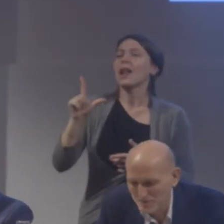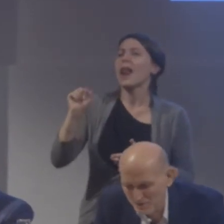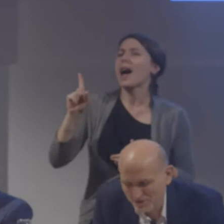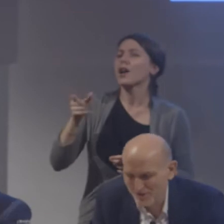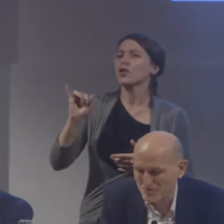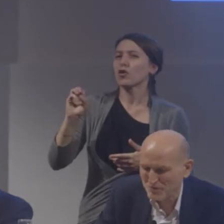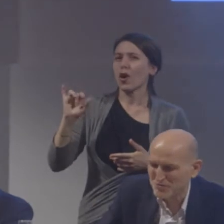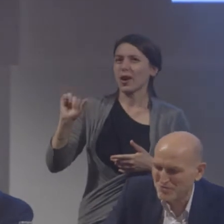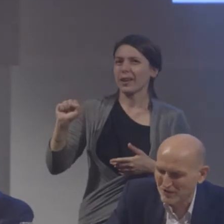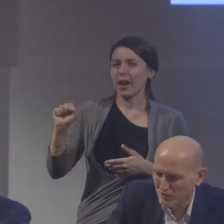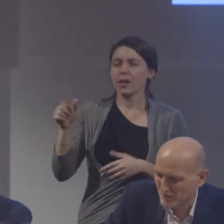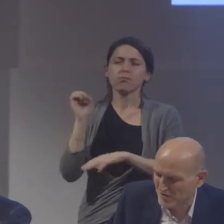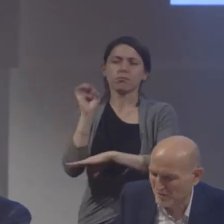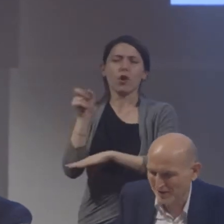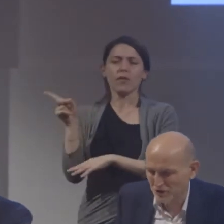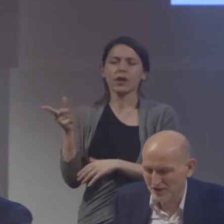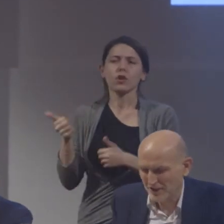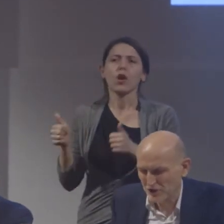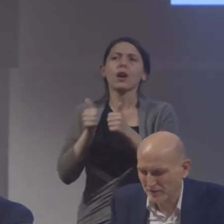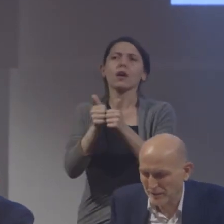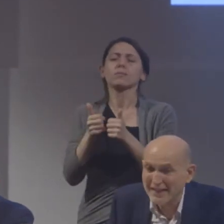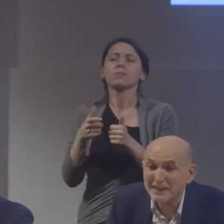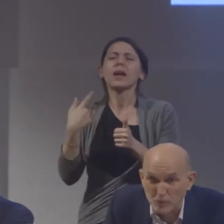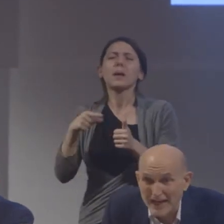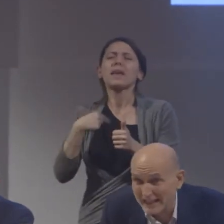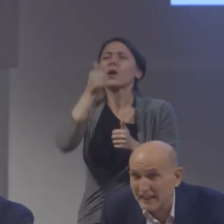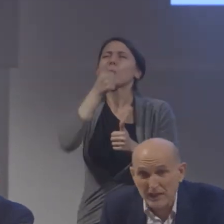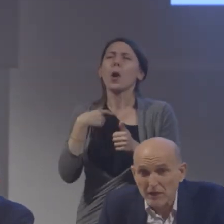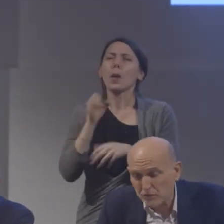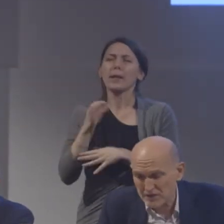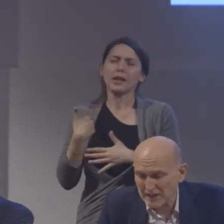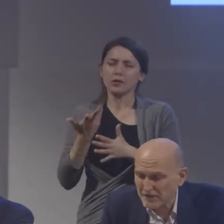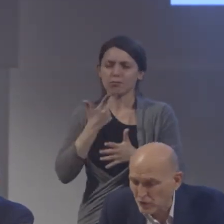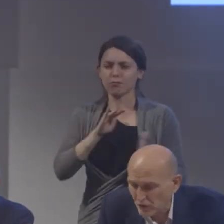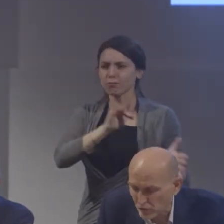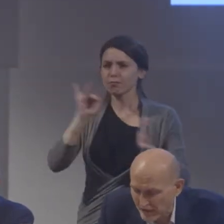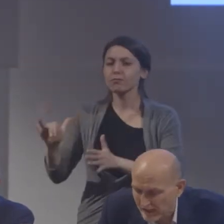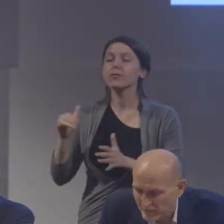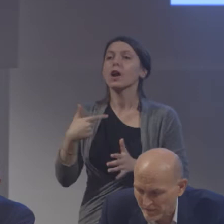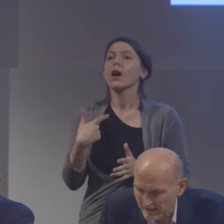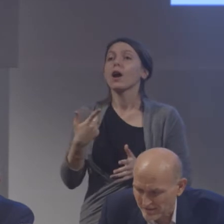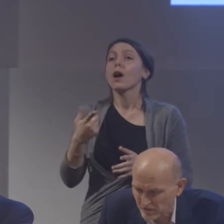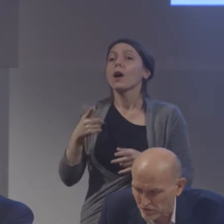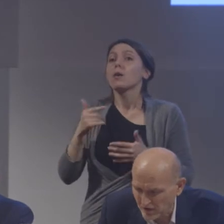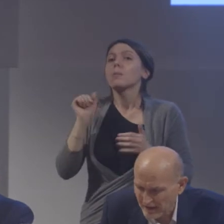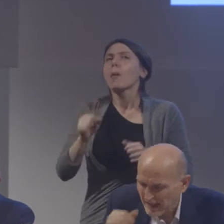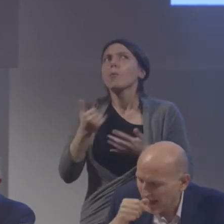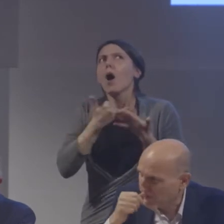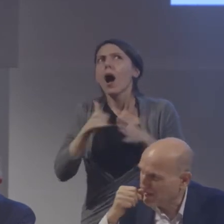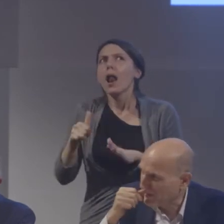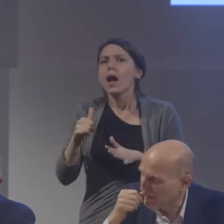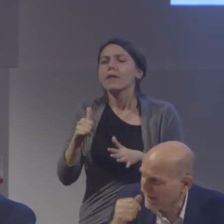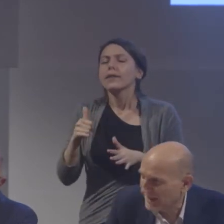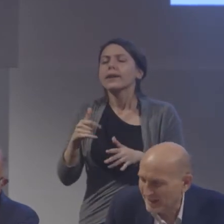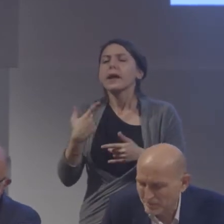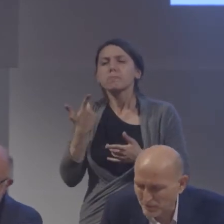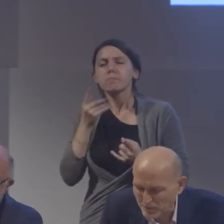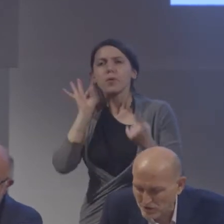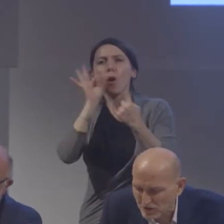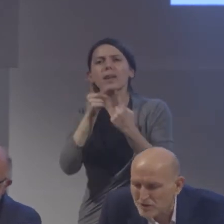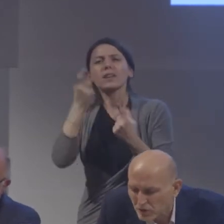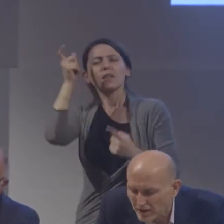esercita almeno per quella sua funzione anche una professione pedagogica, la lasciamo da parte, come anche forse alla fine lo raccoglieremo, perché l'invito al governo a mettere